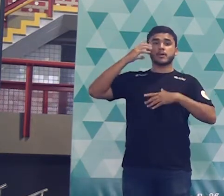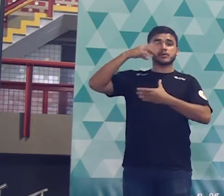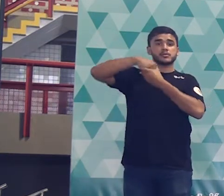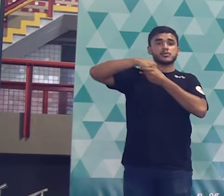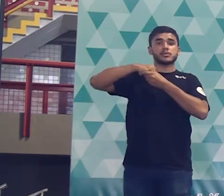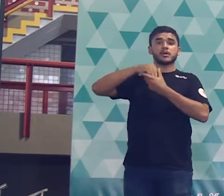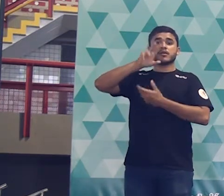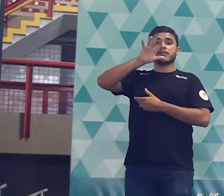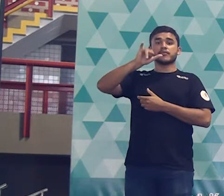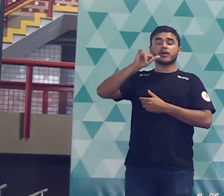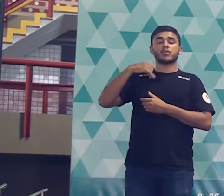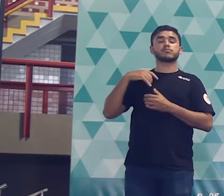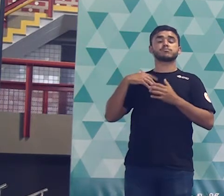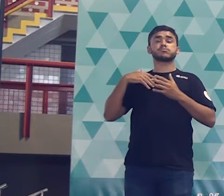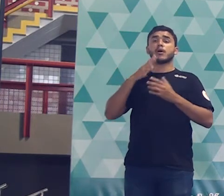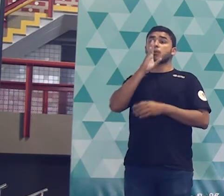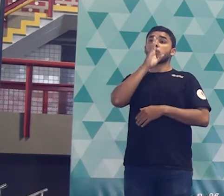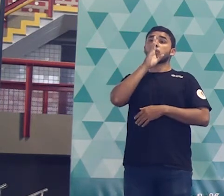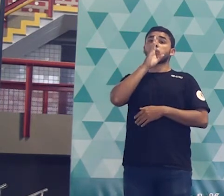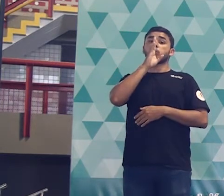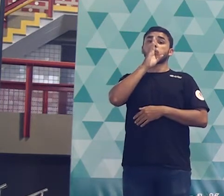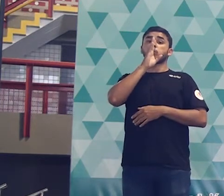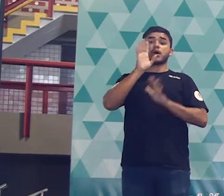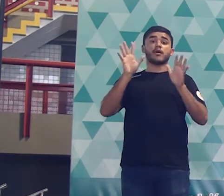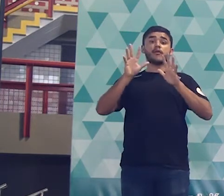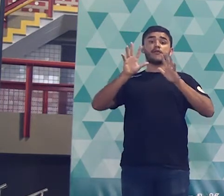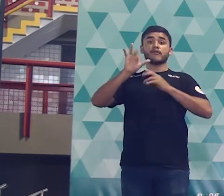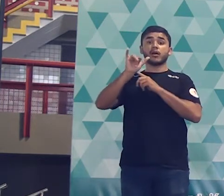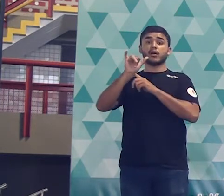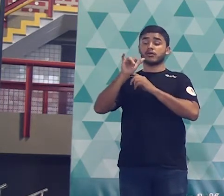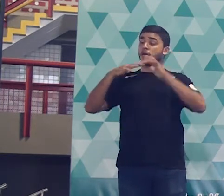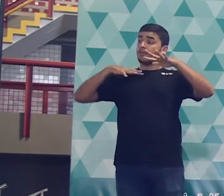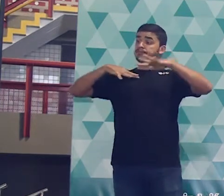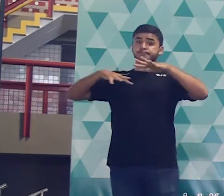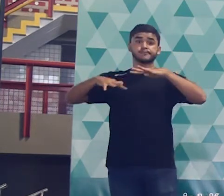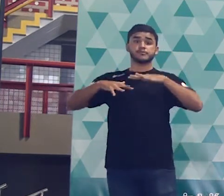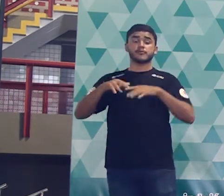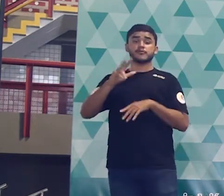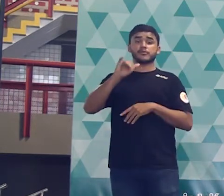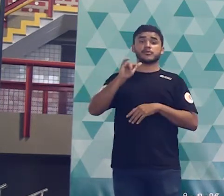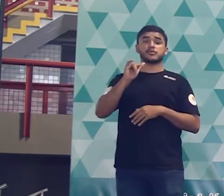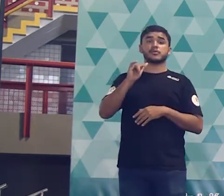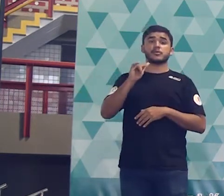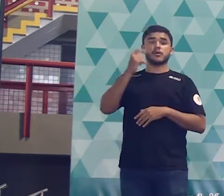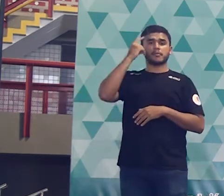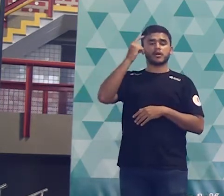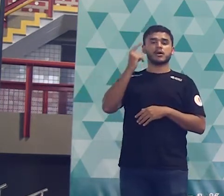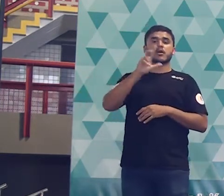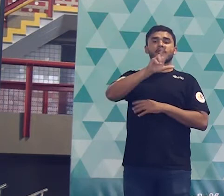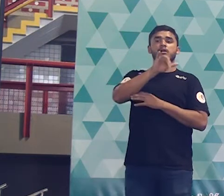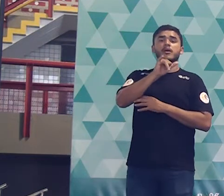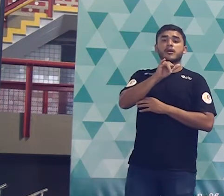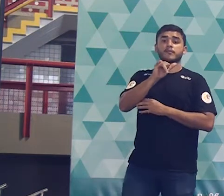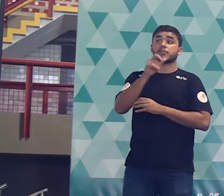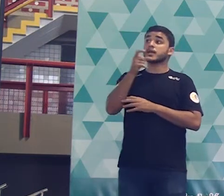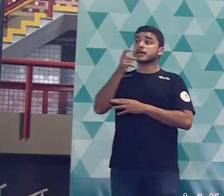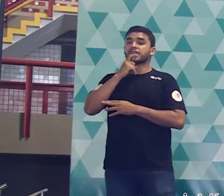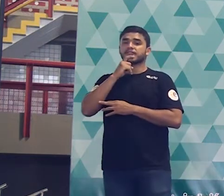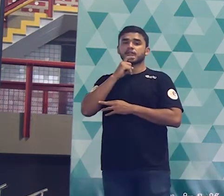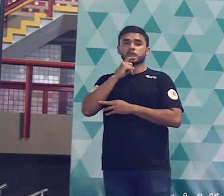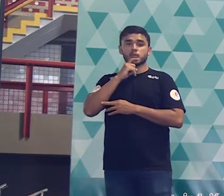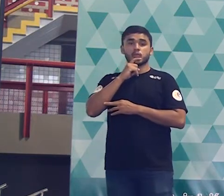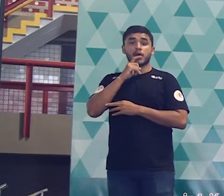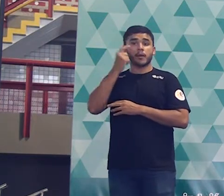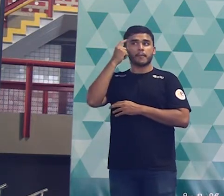do local mais agitado, que é o local que tem alta temperatura, para o local menos agitado, que é o local que tem baixa